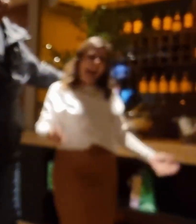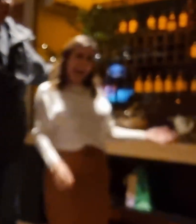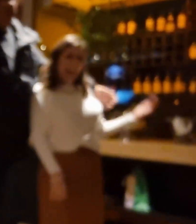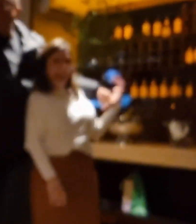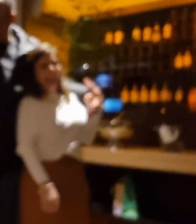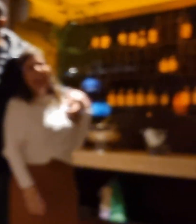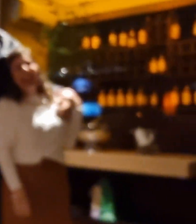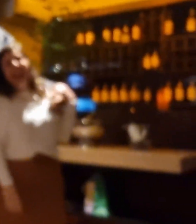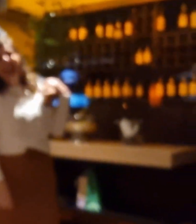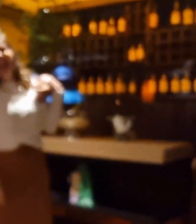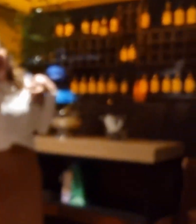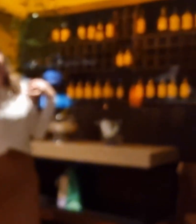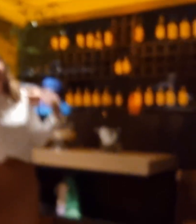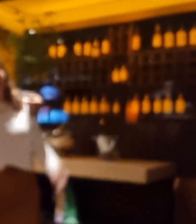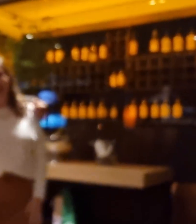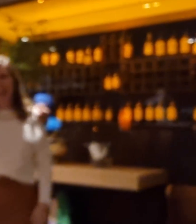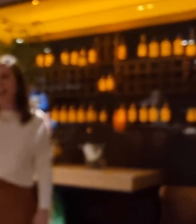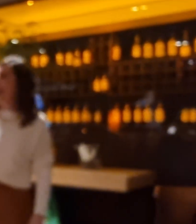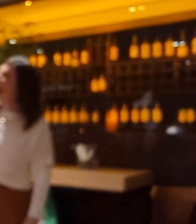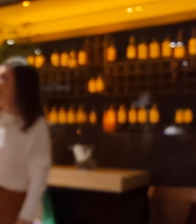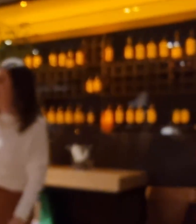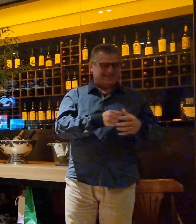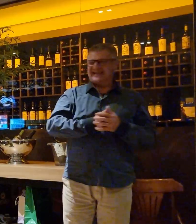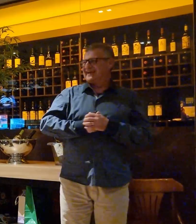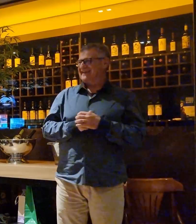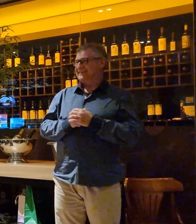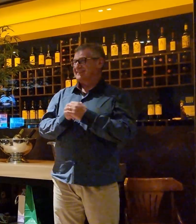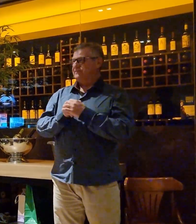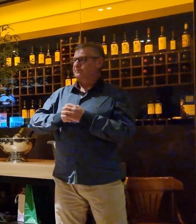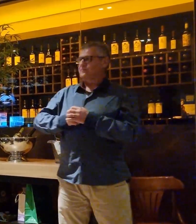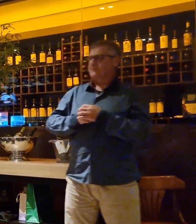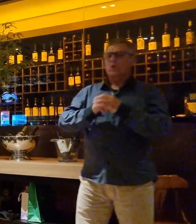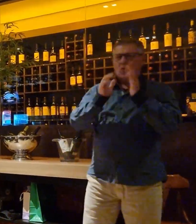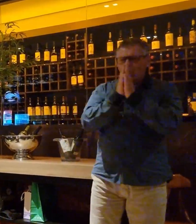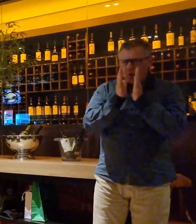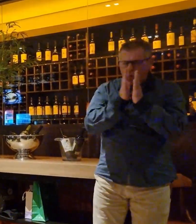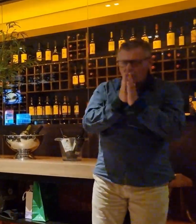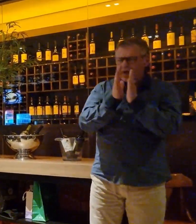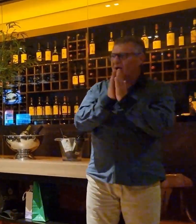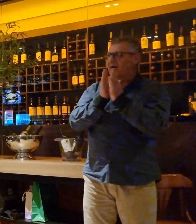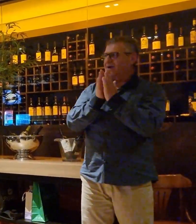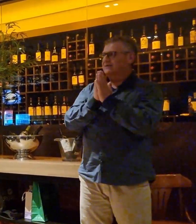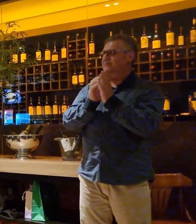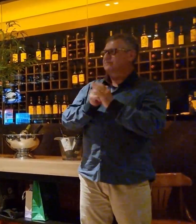Por isso que nós temos a responsabilidade. Todos nós, ouvintes e surdos, temos a responsabilidade.